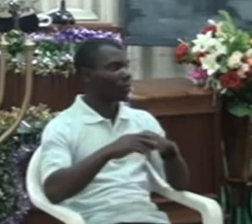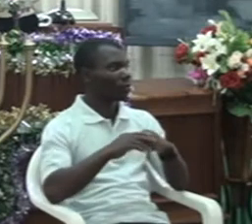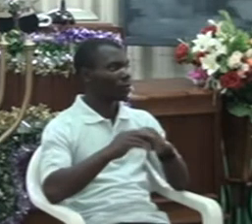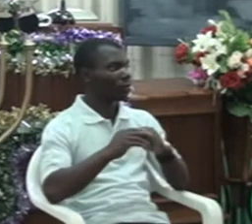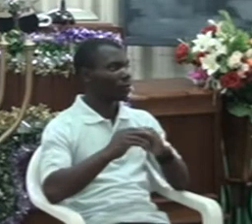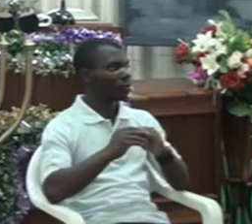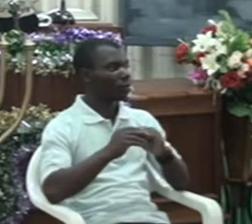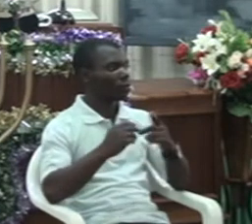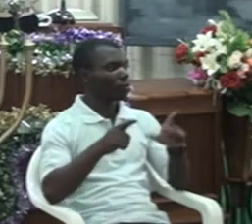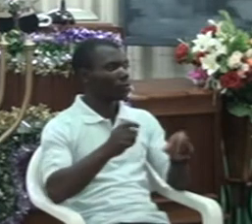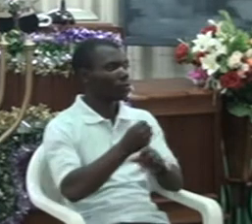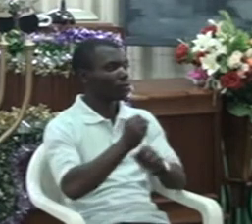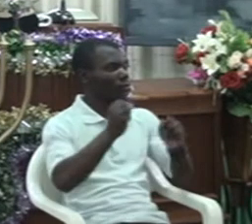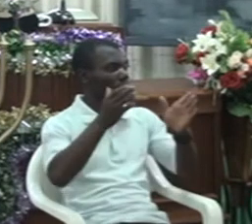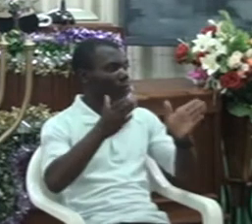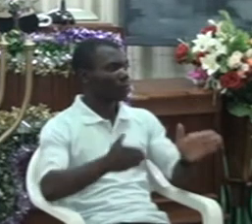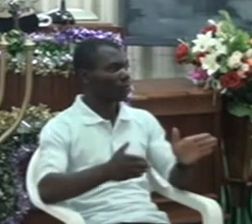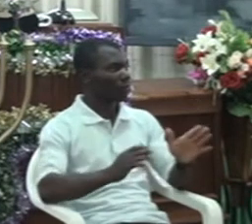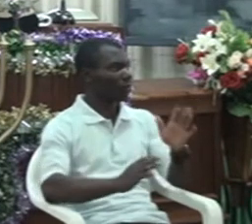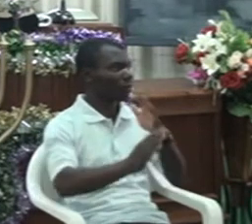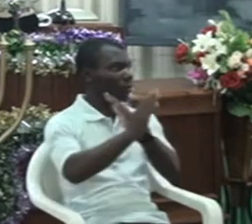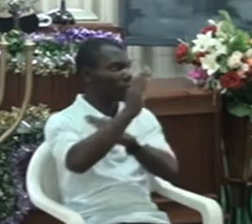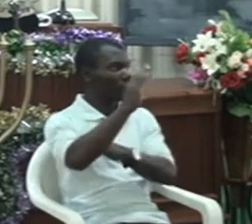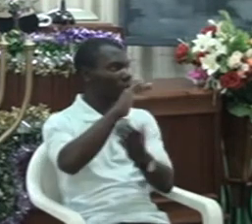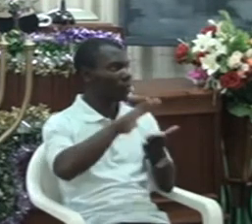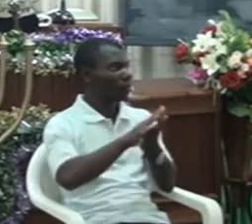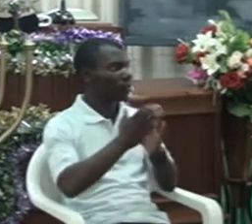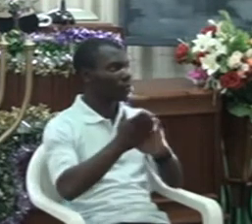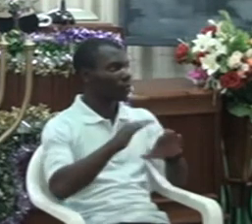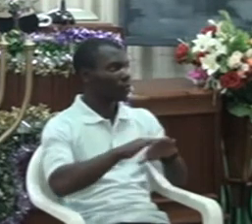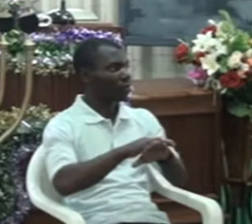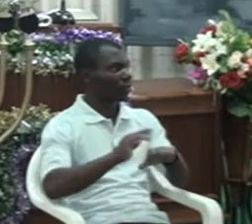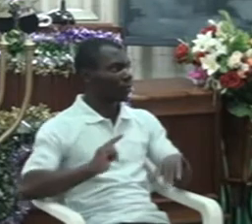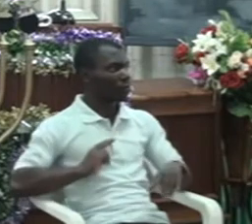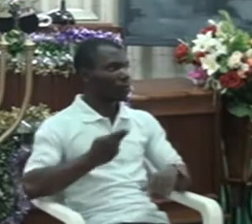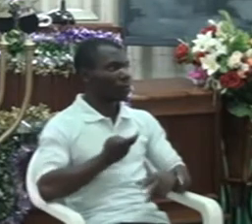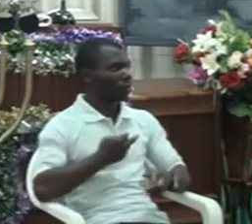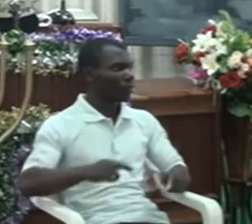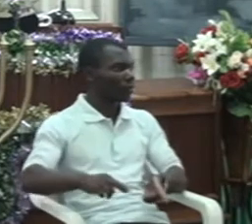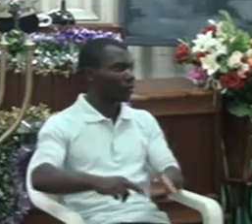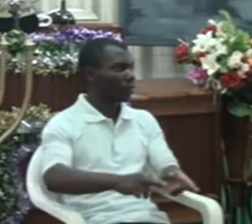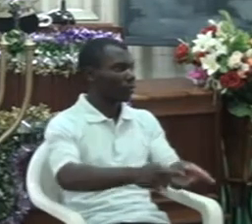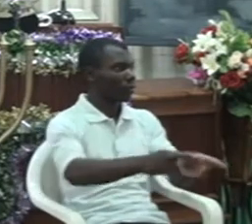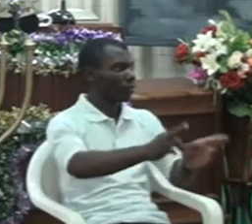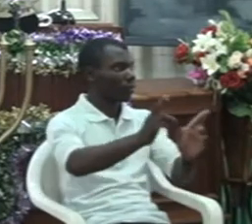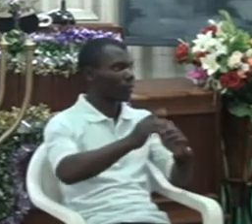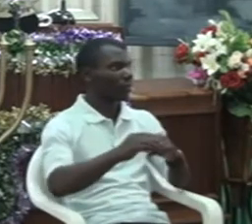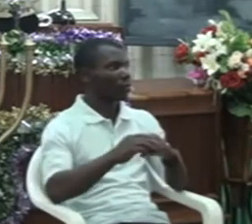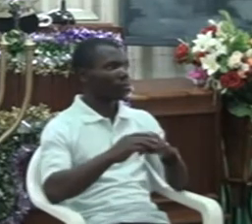À les sauver de la terre, à la terre aussi montée, à la belle rétablie, à